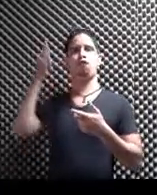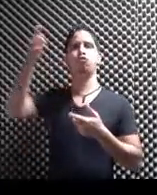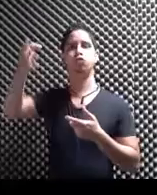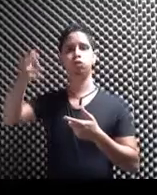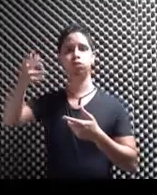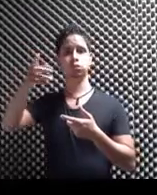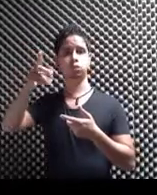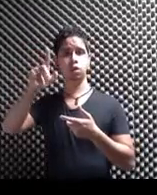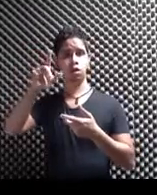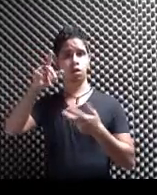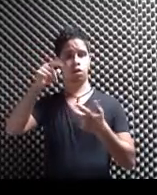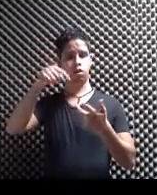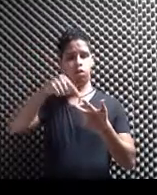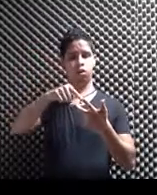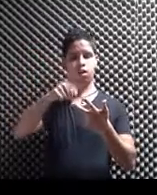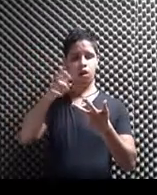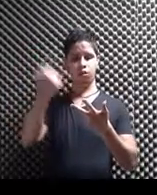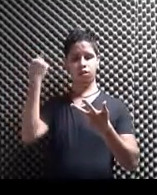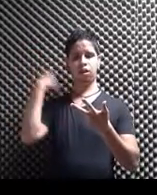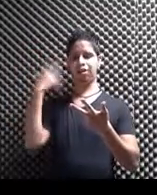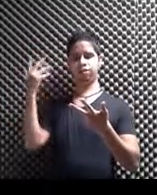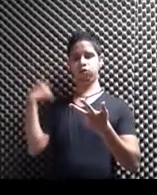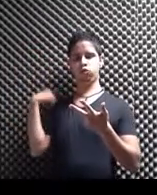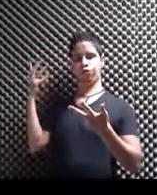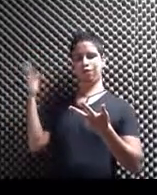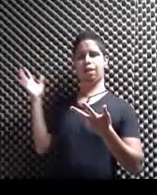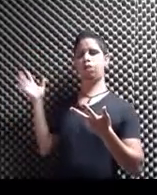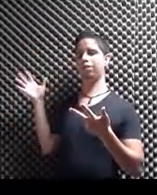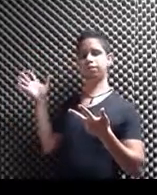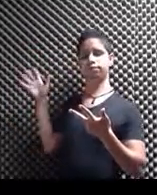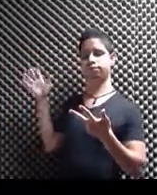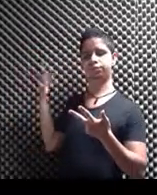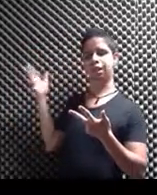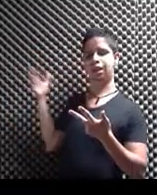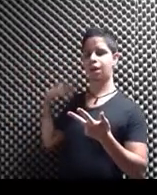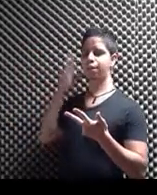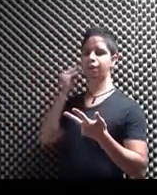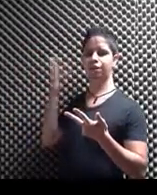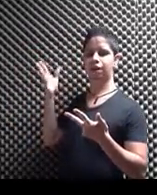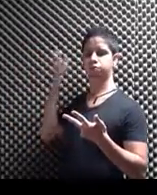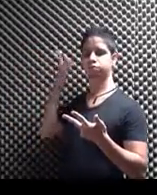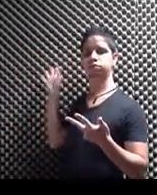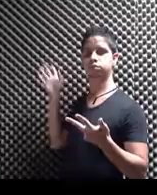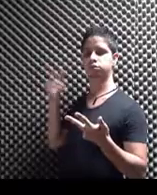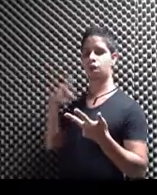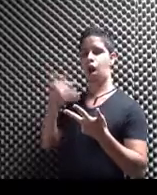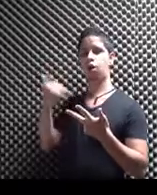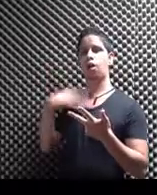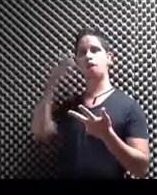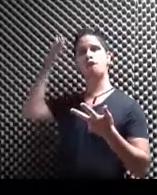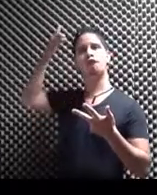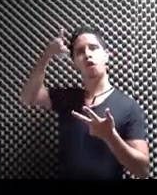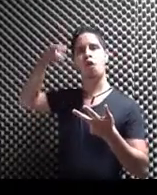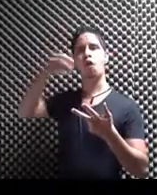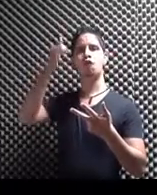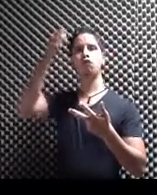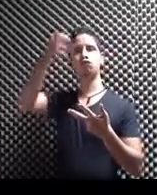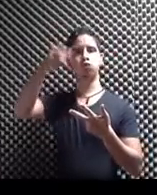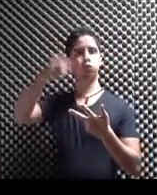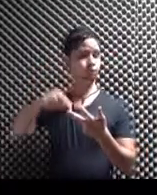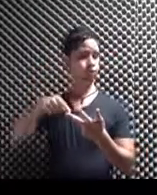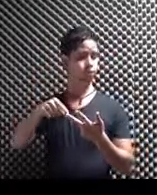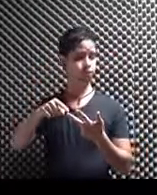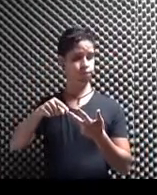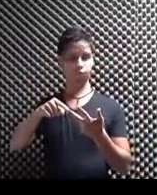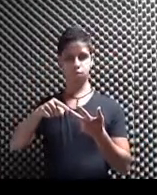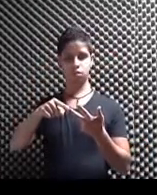cosa y por eso hay que redefinirme y decir no Diana yo hice eso ya ya pasé porque tiene un clear entonces el color el